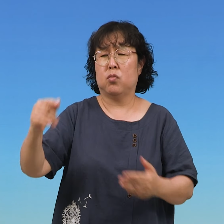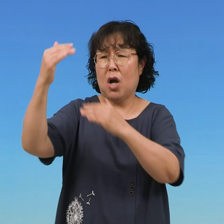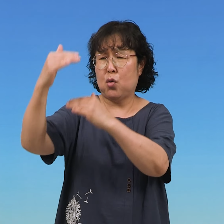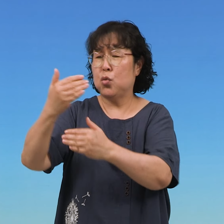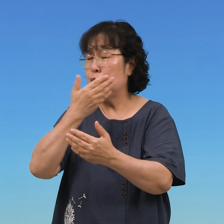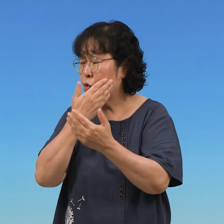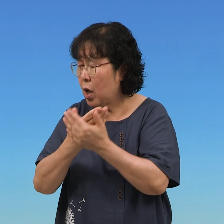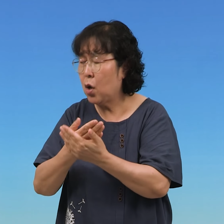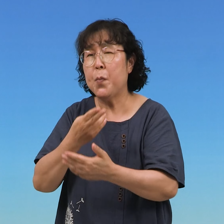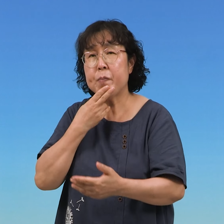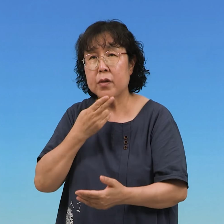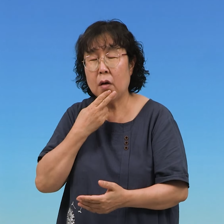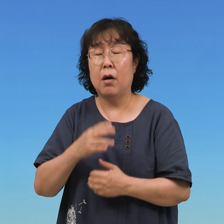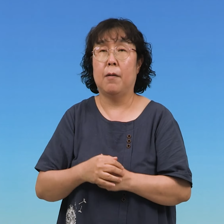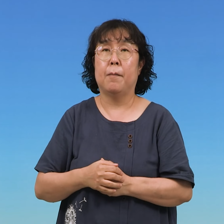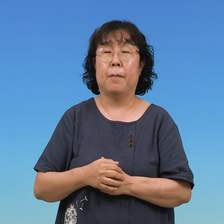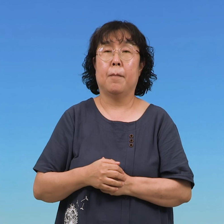거야.